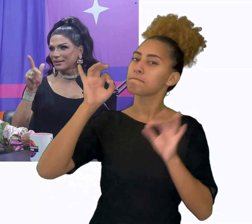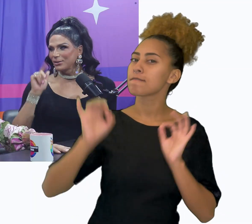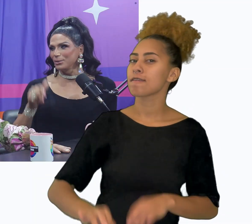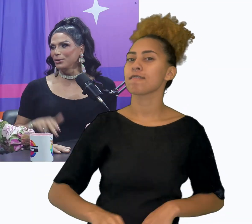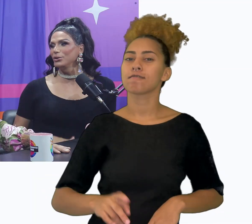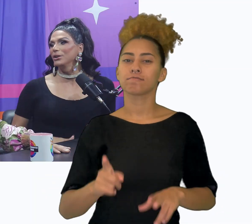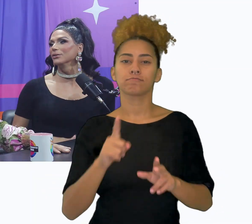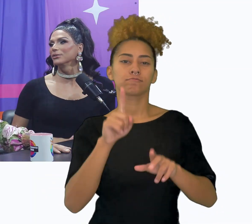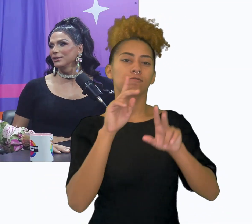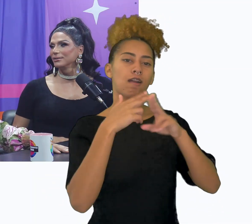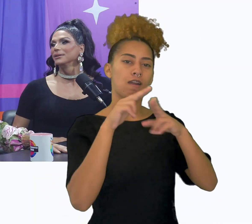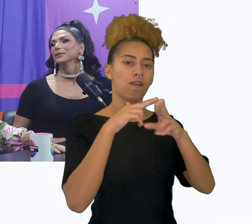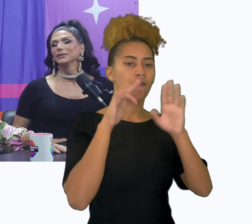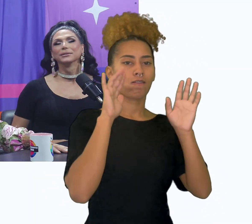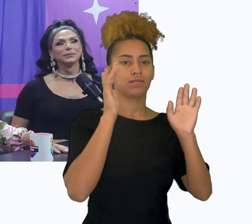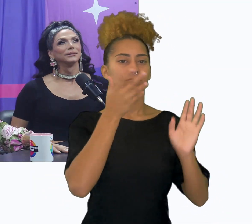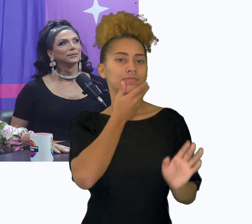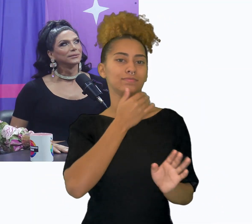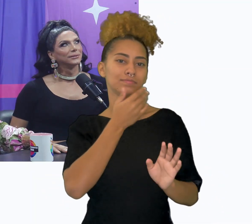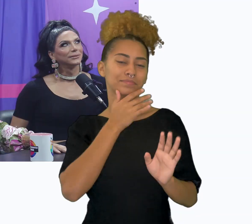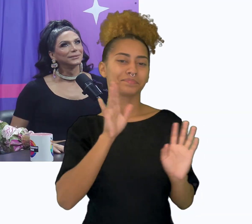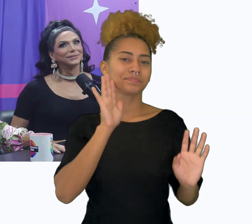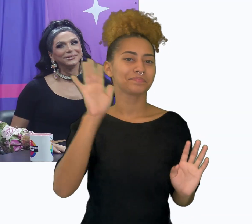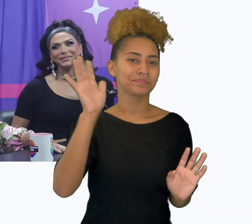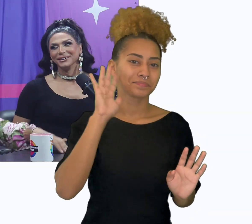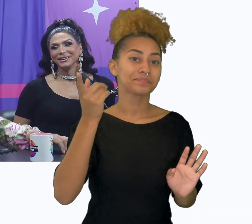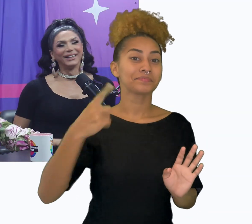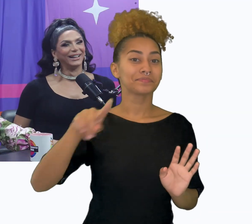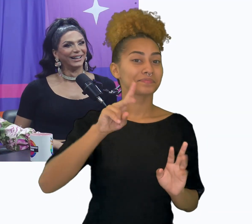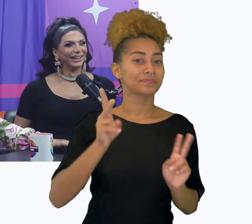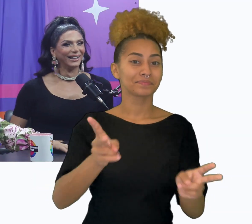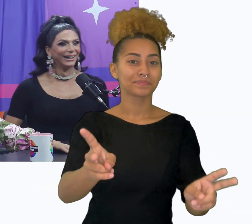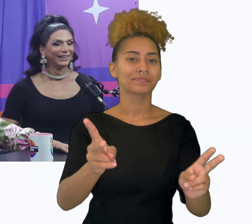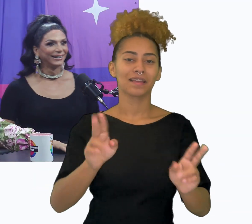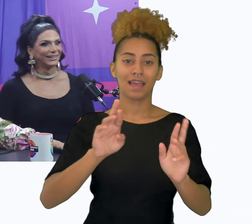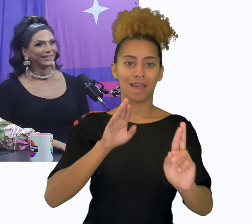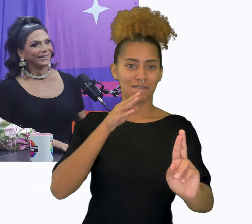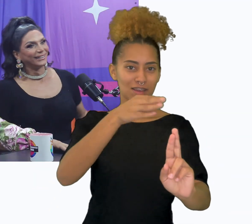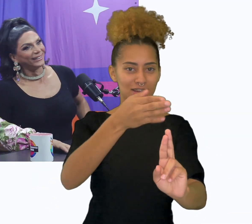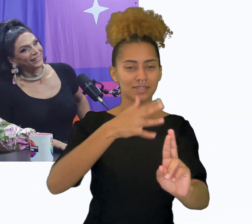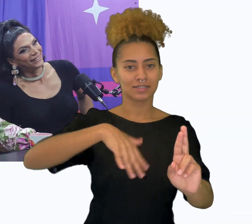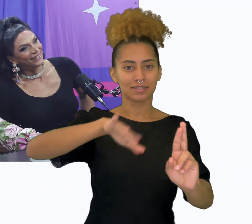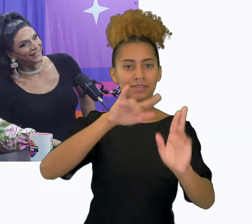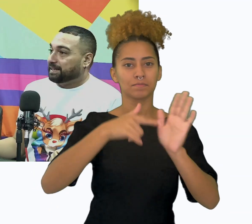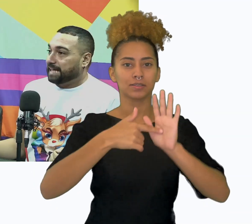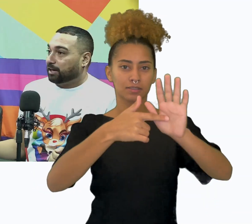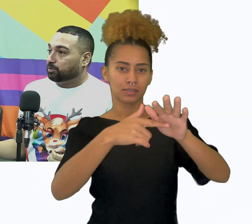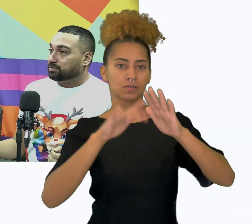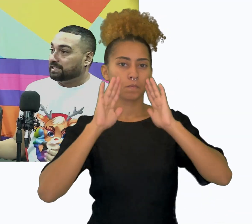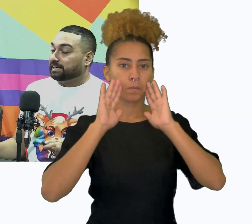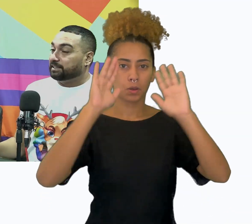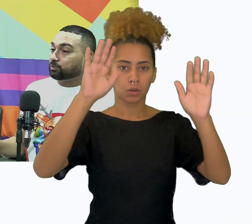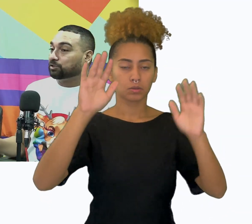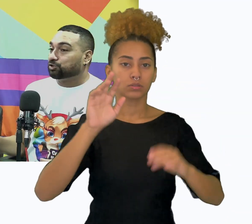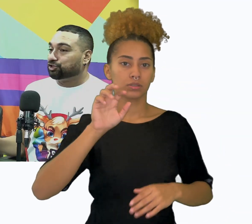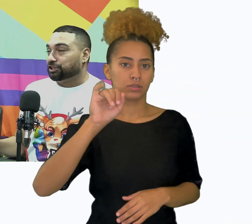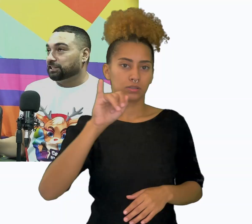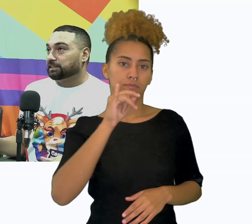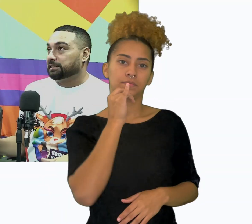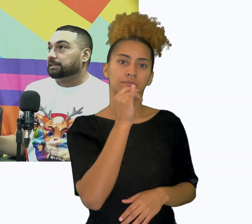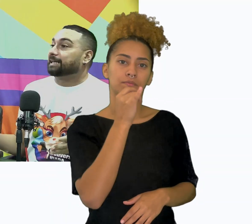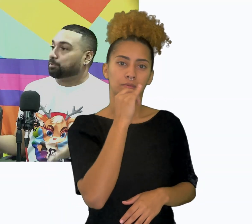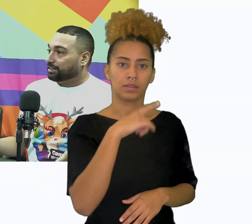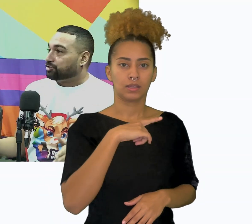tá disfarçado de menino. Uhum. Vocês Na sempre mente, foram né? referências, assim, desses grandes espetáculos, né? E quando